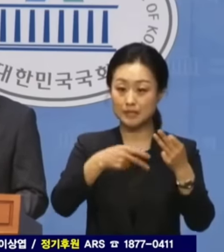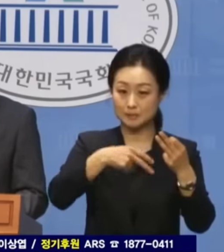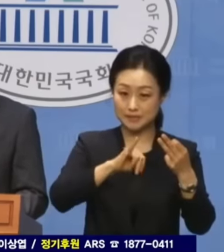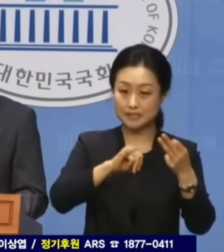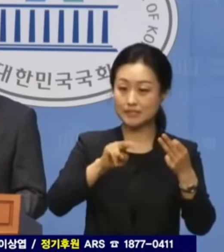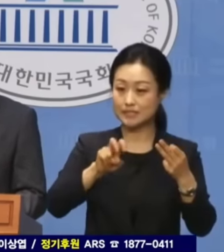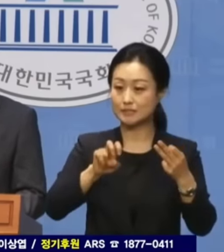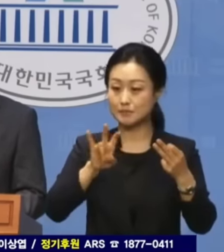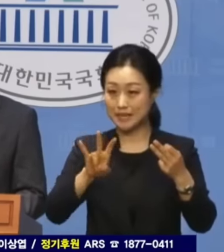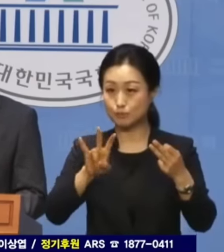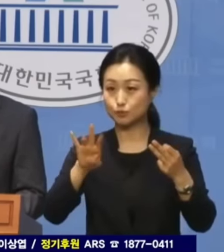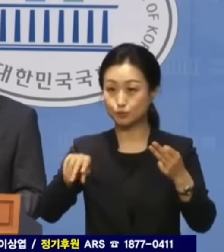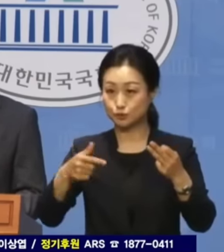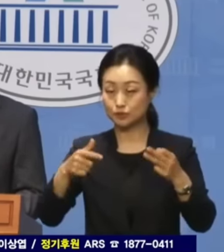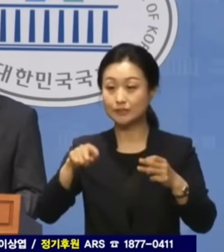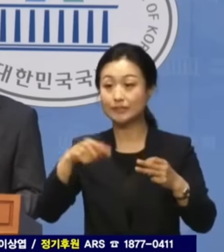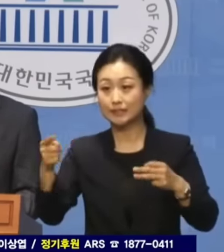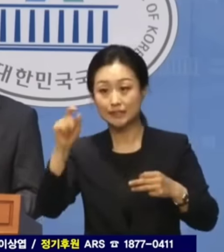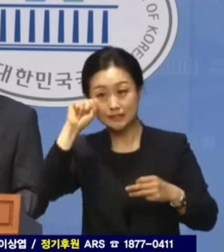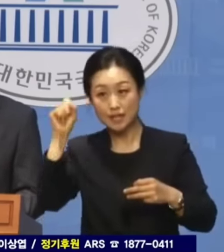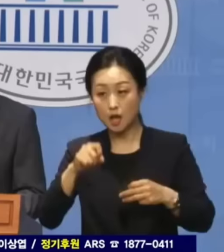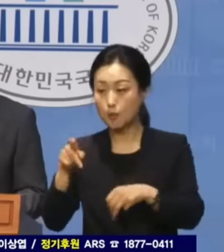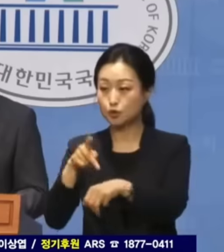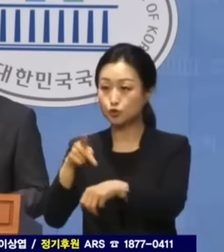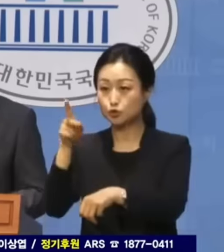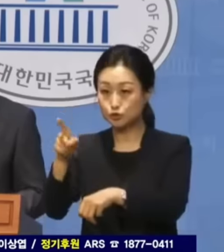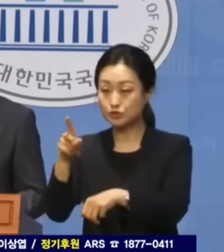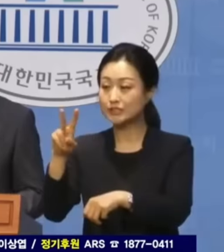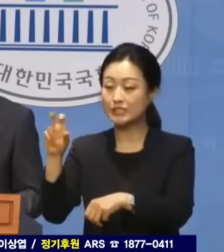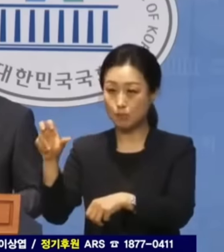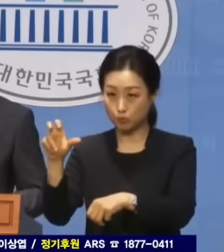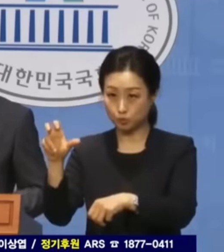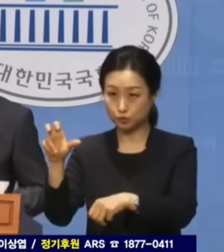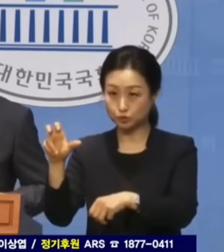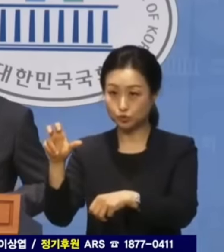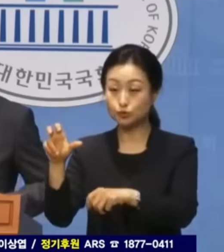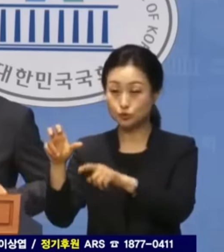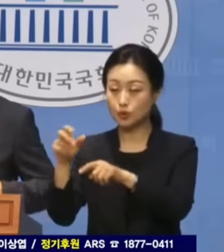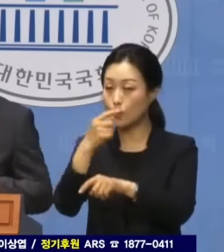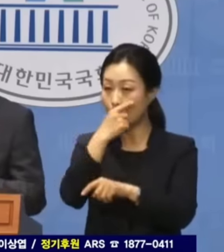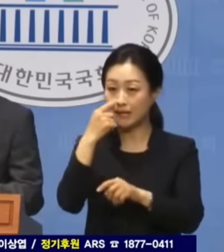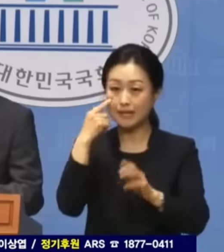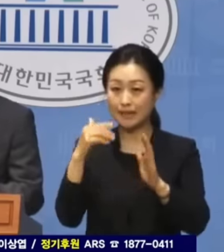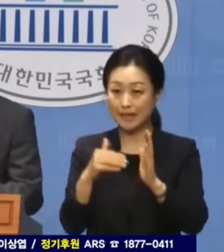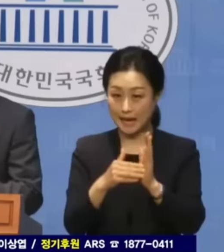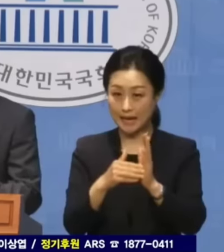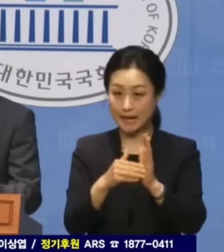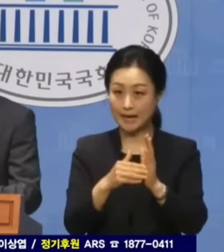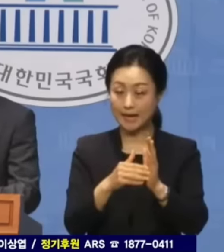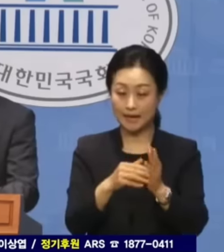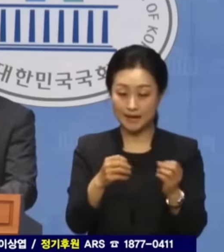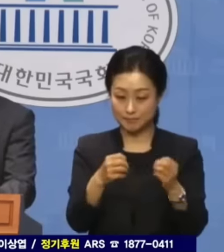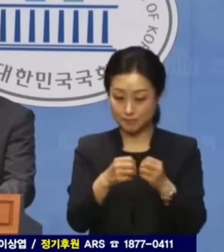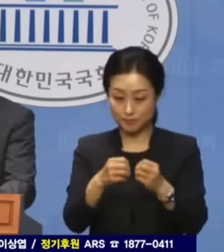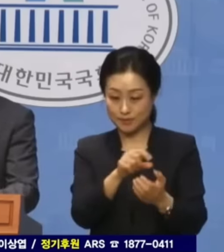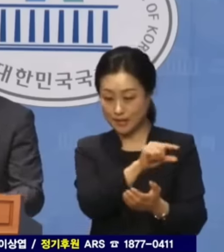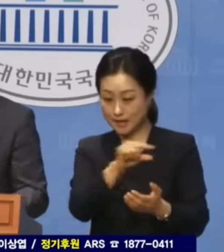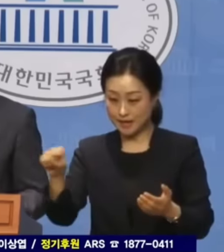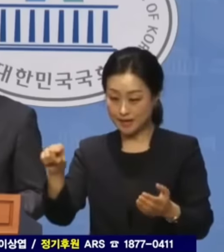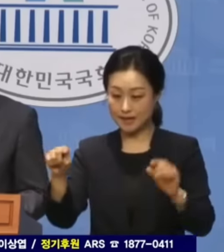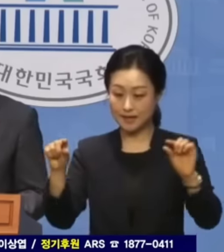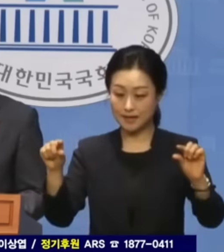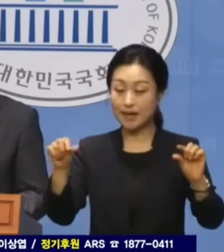24분부터 그 다음 날 새벽 2시 25분으로 확인된다라고 명문으로 기재되어